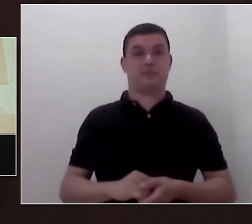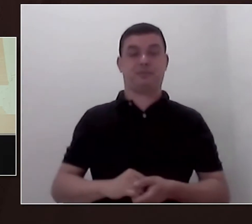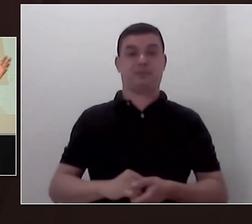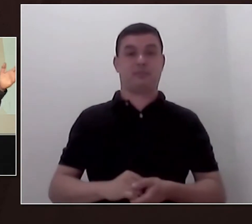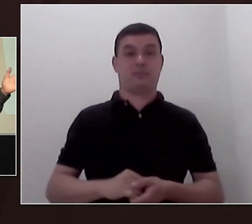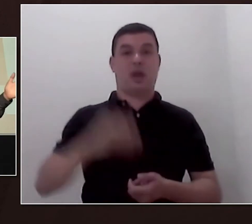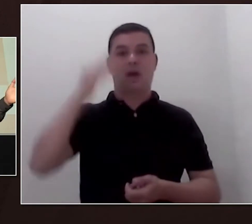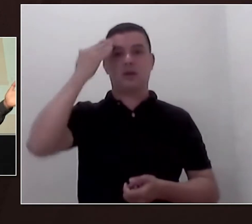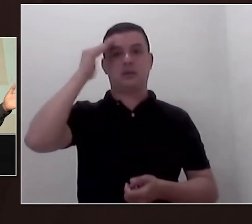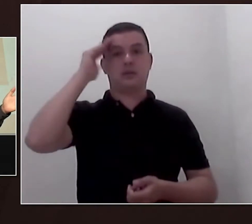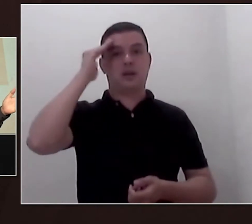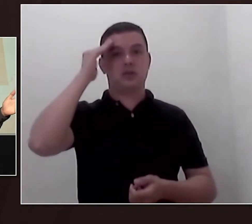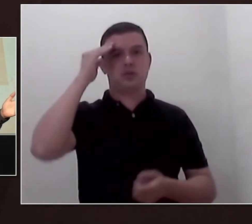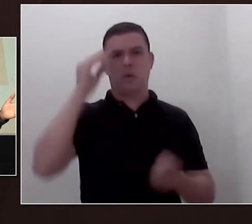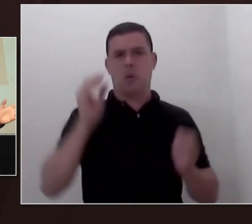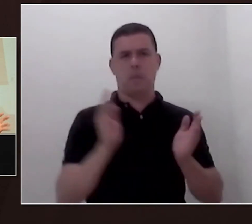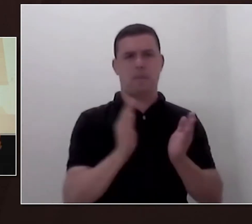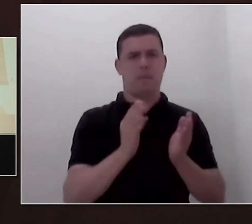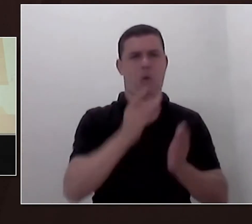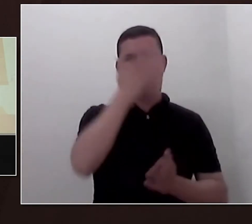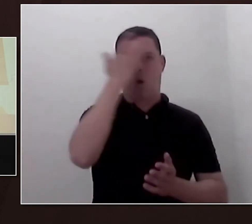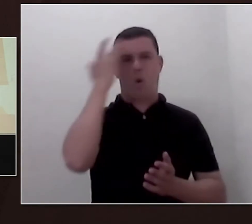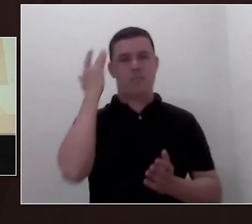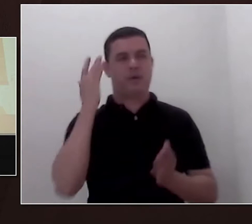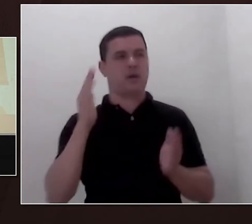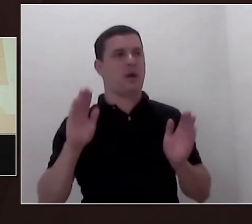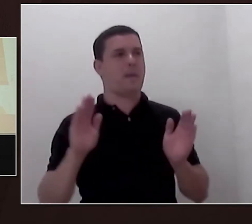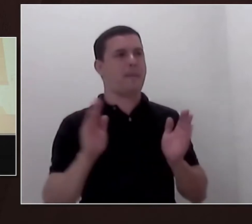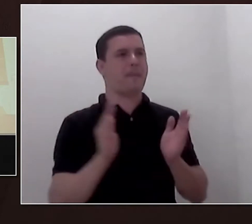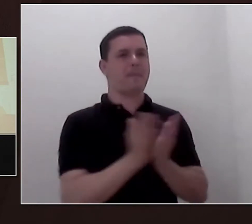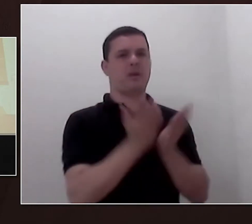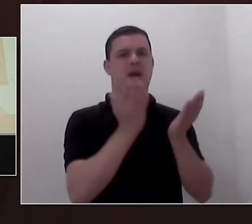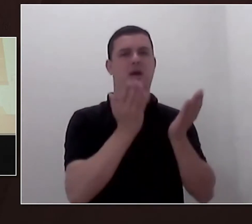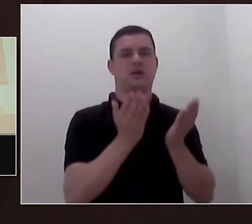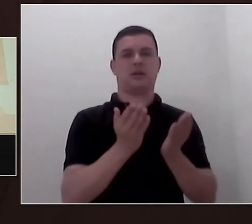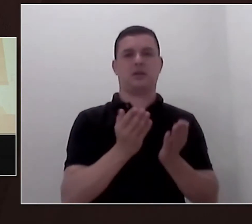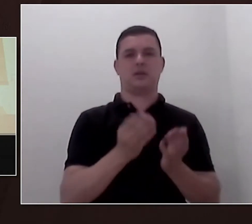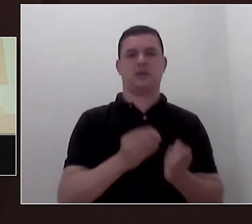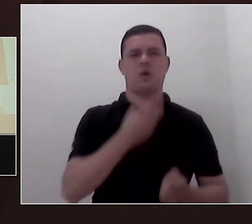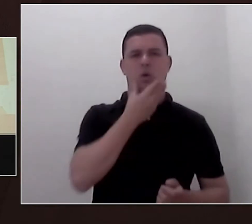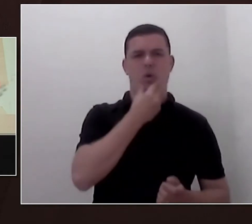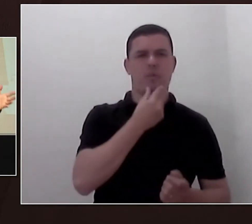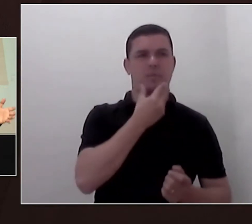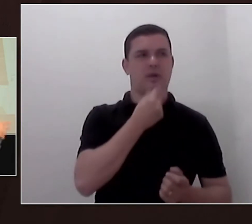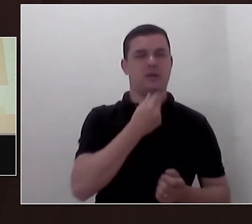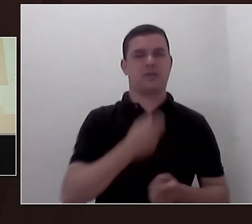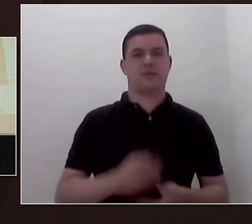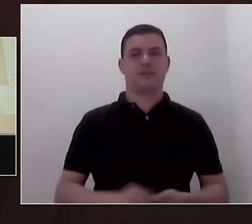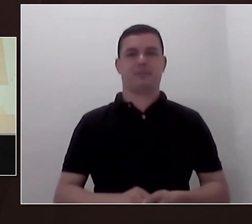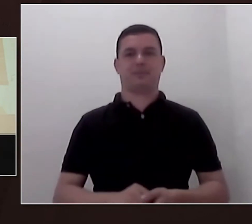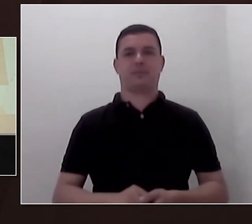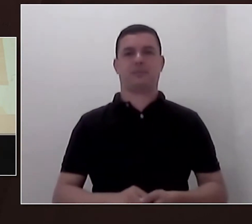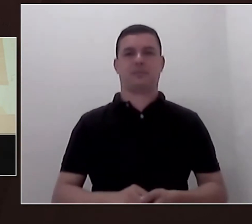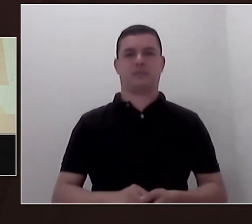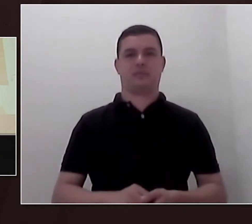faz milagres. Irmãos, não vai atrás disso. Os magos do Egito faziam isso.